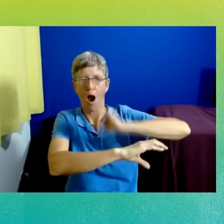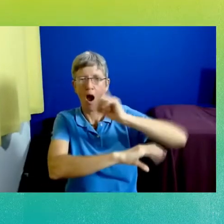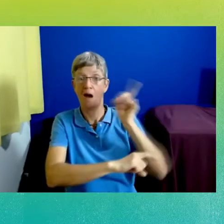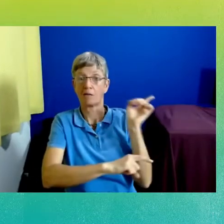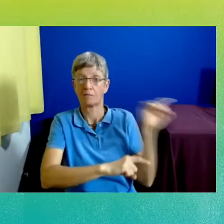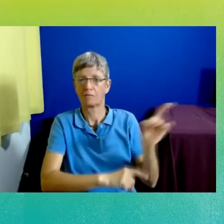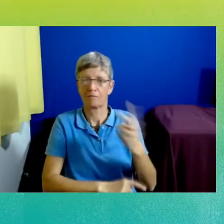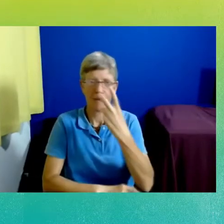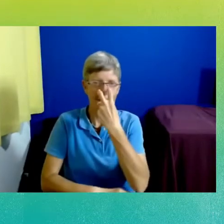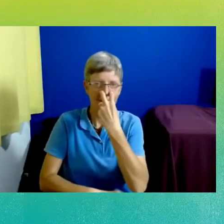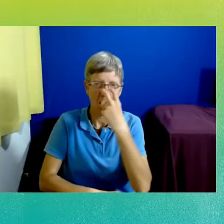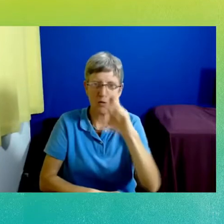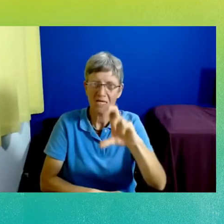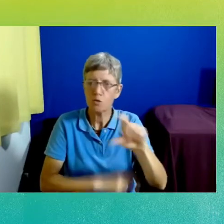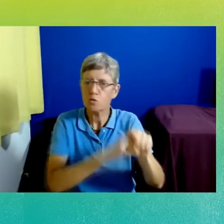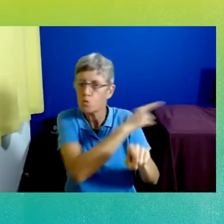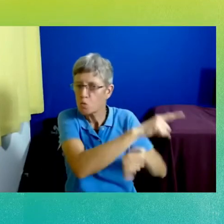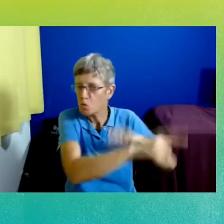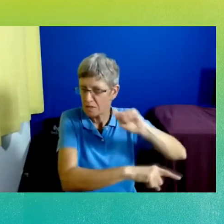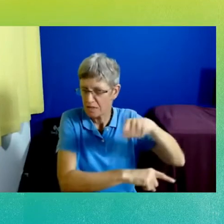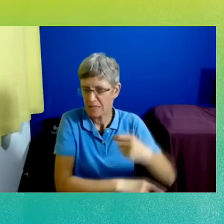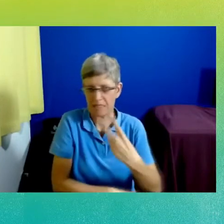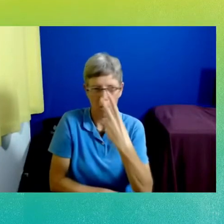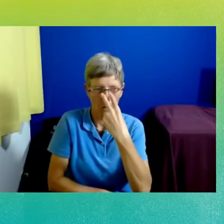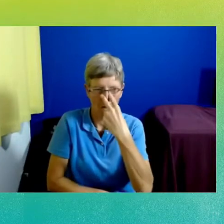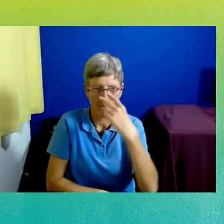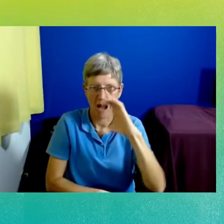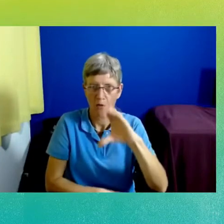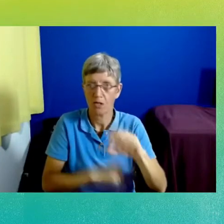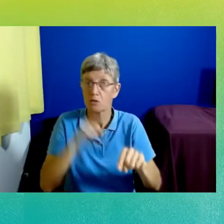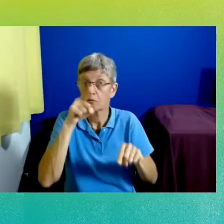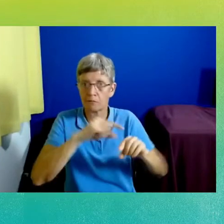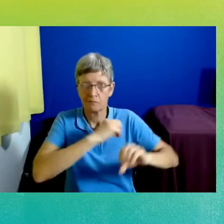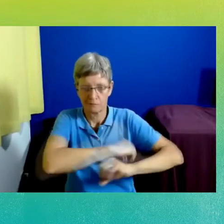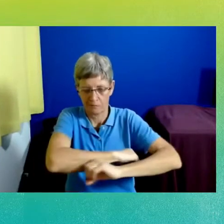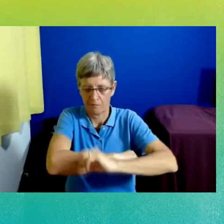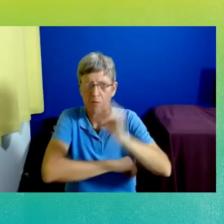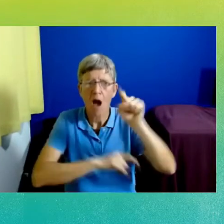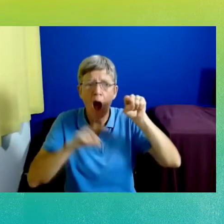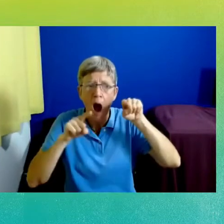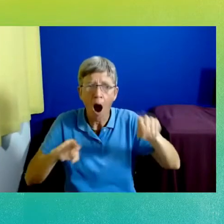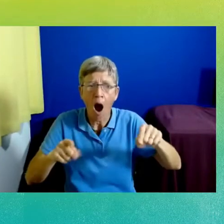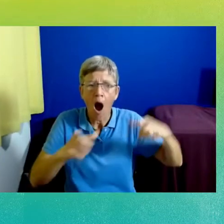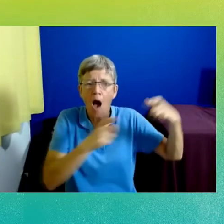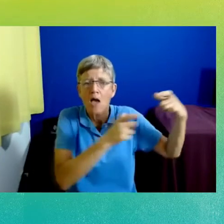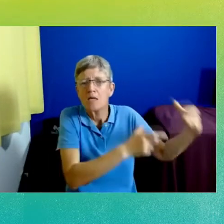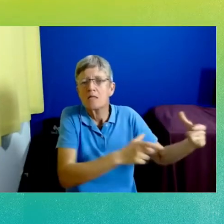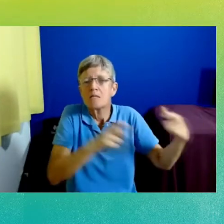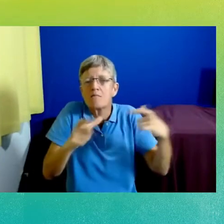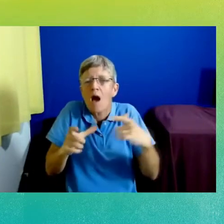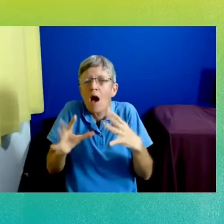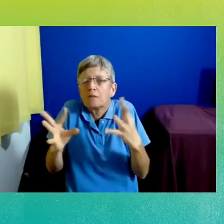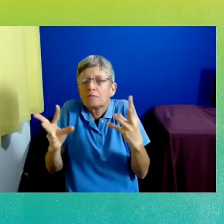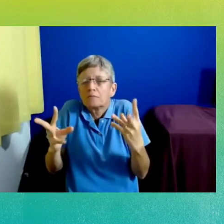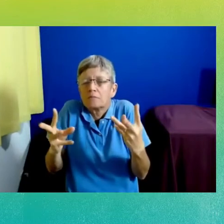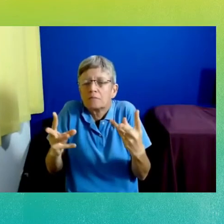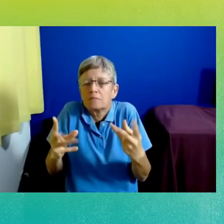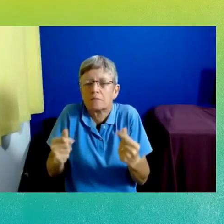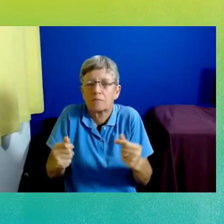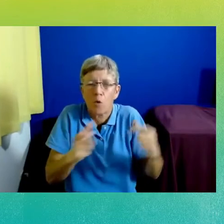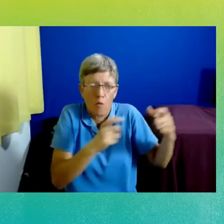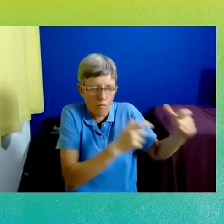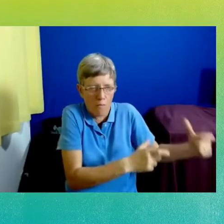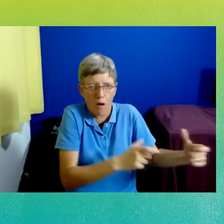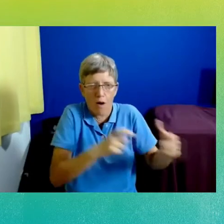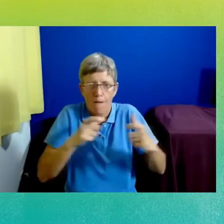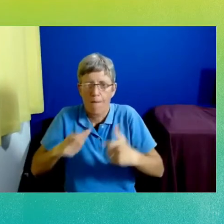a forma que demonstrar ali o sol se pondo ou a lua aparecendo, tá? Se é